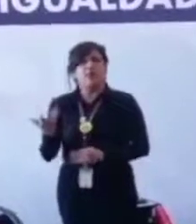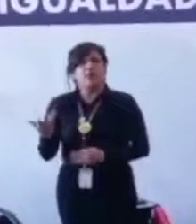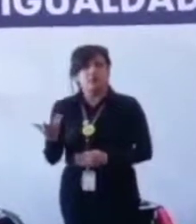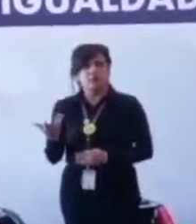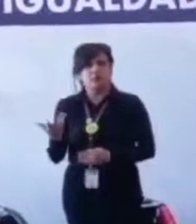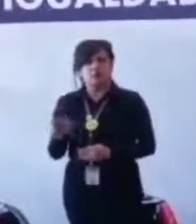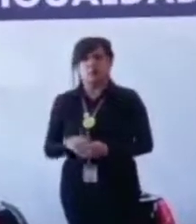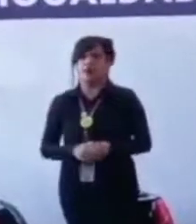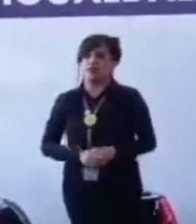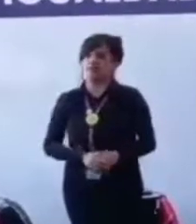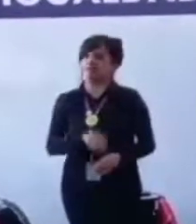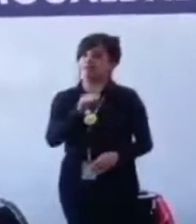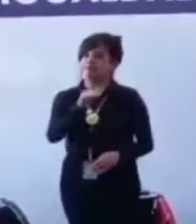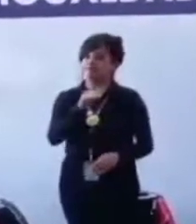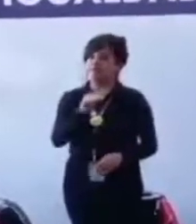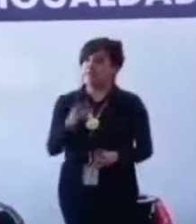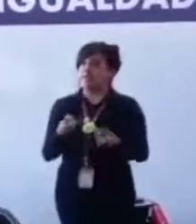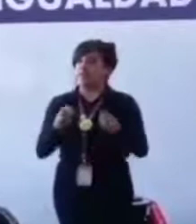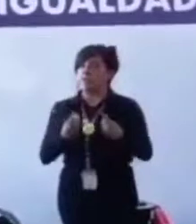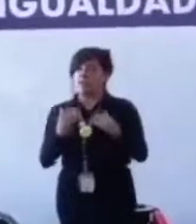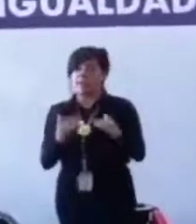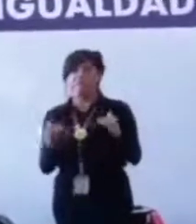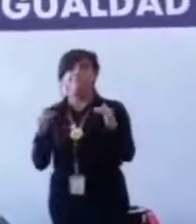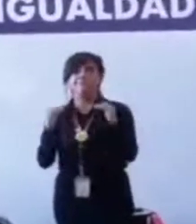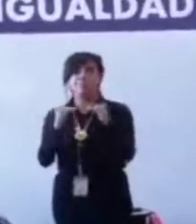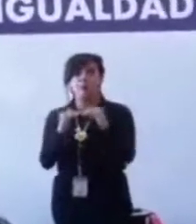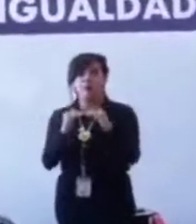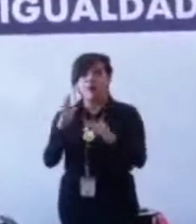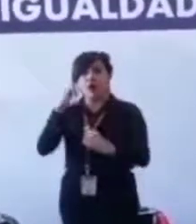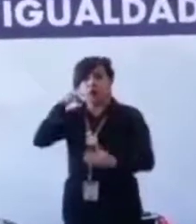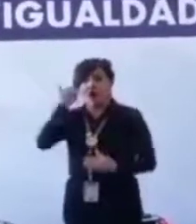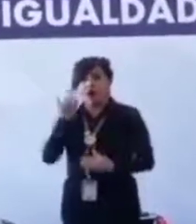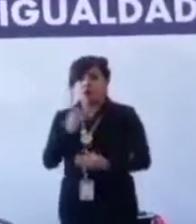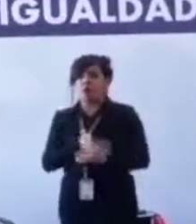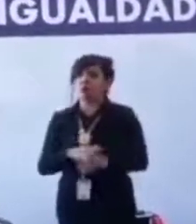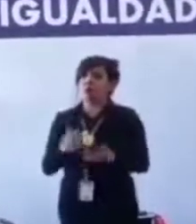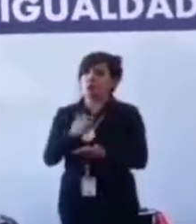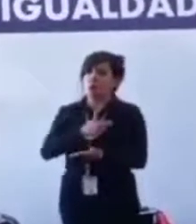que piden igualdad y que demandan espacios para el crecimiento personal.